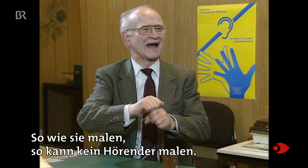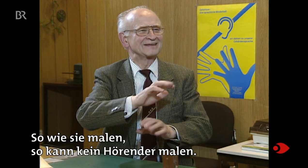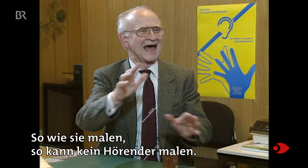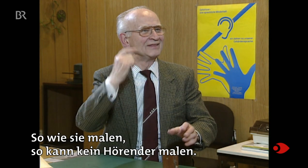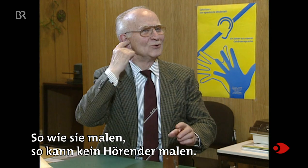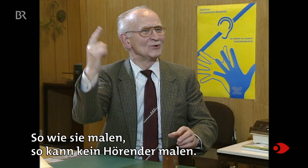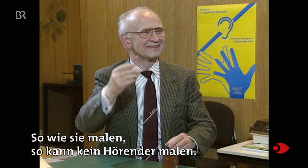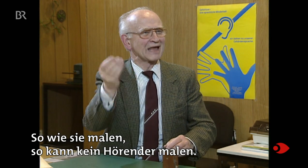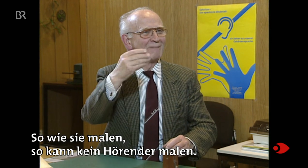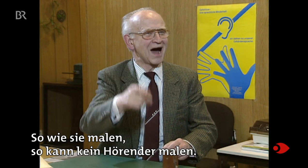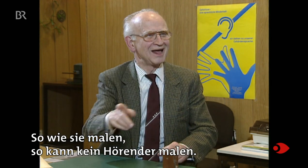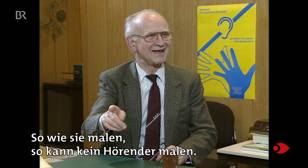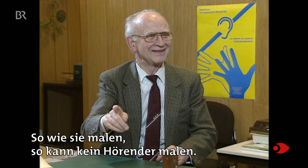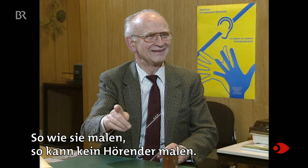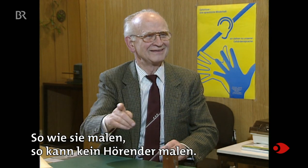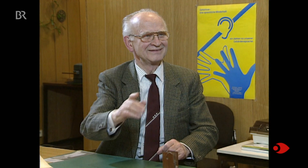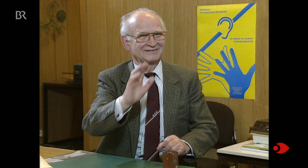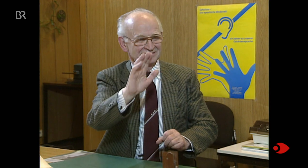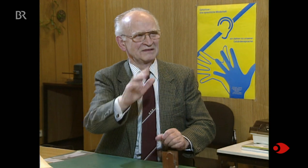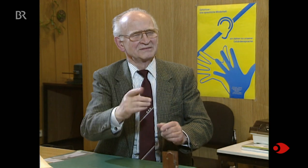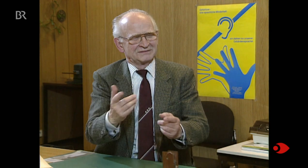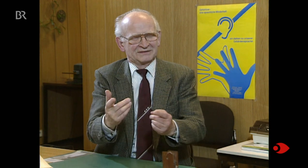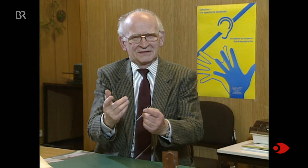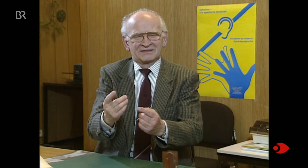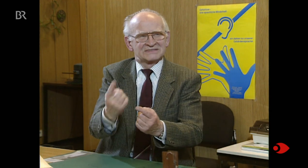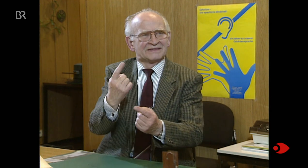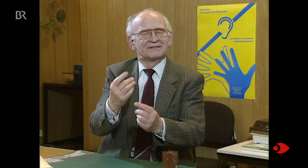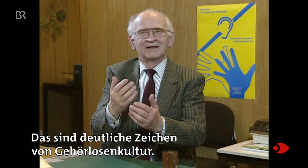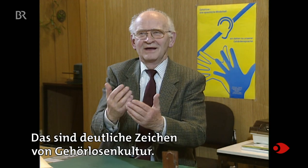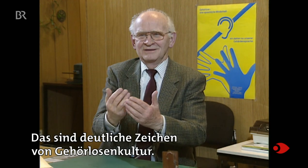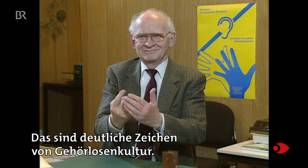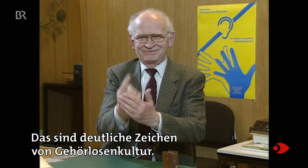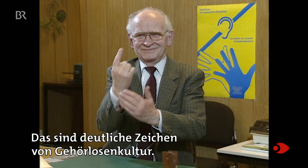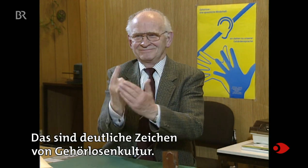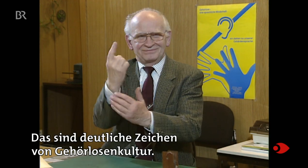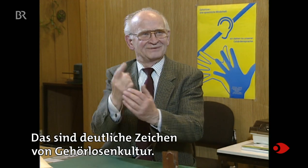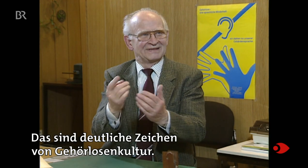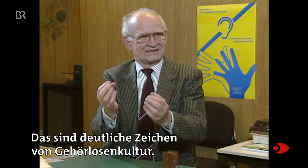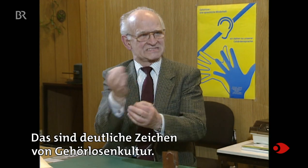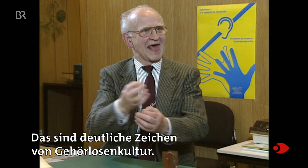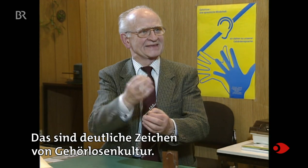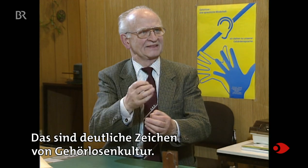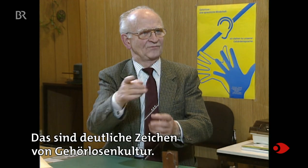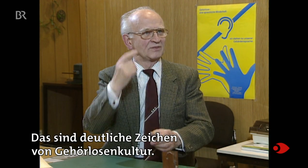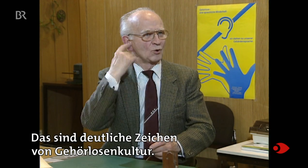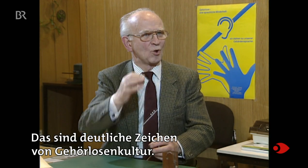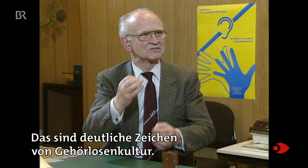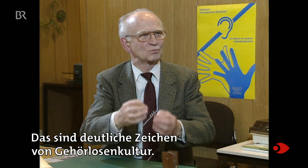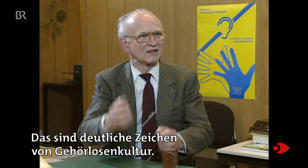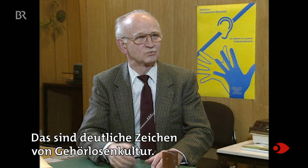so kann kein Hörender malen. Das sind deutliche Zeichen von